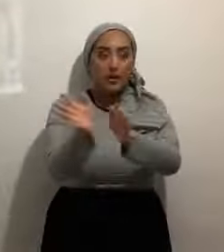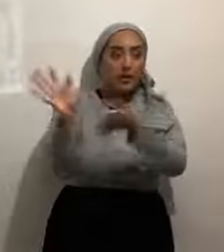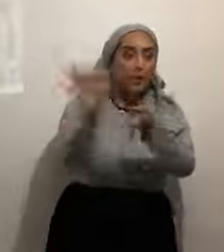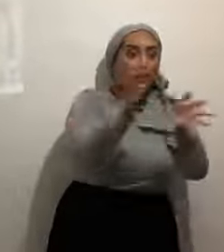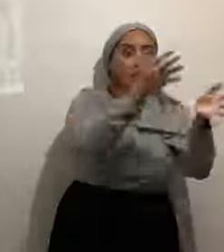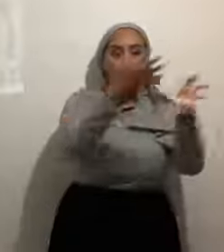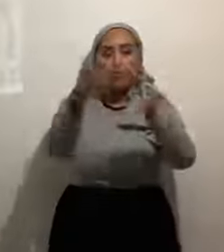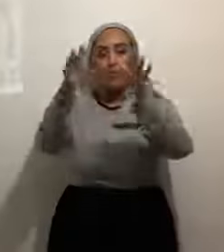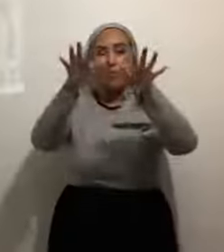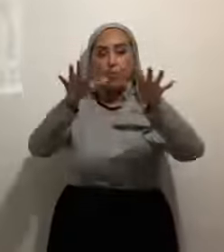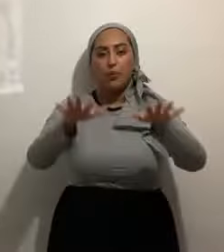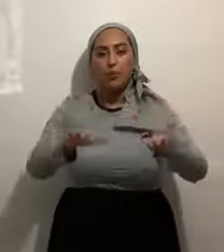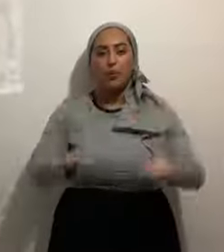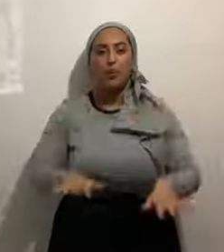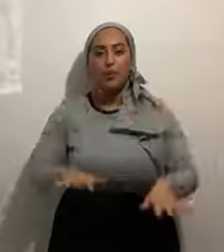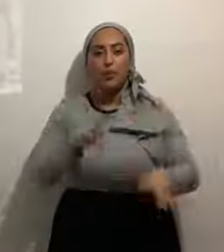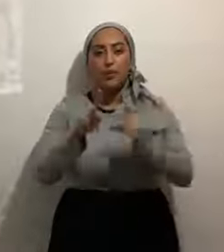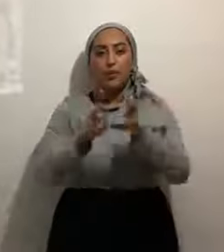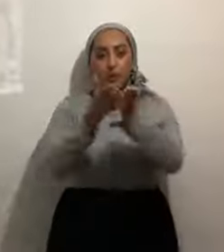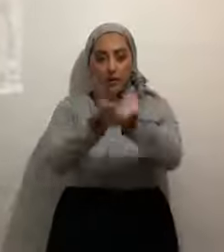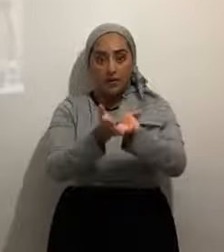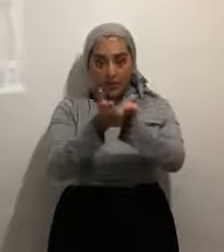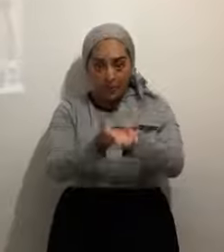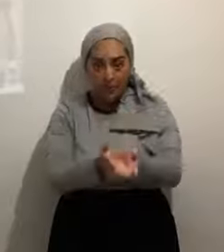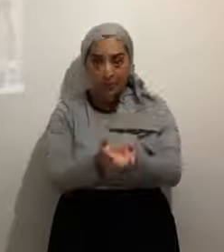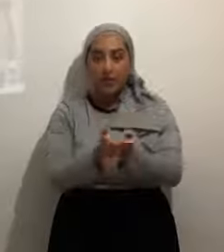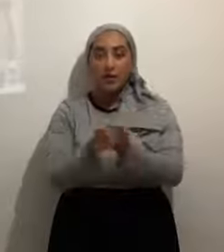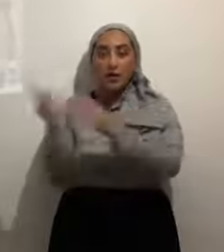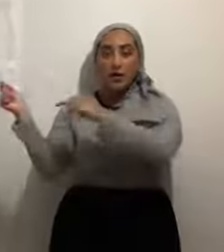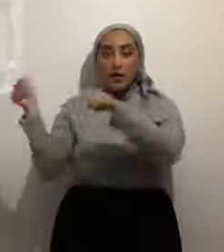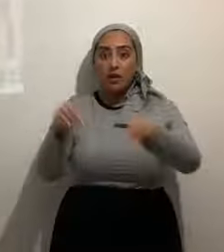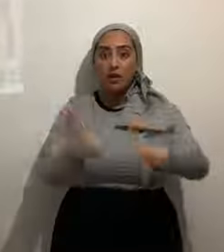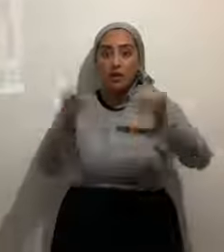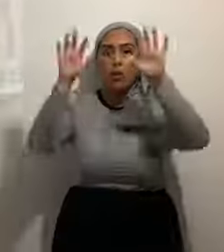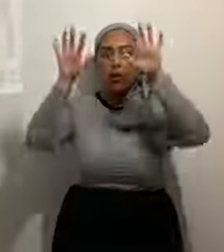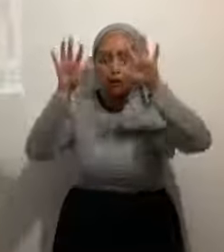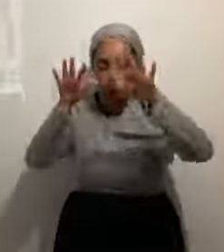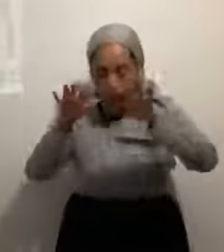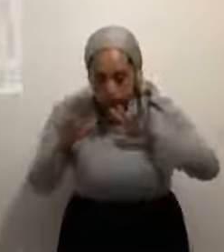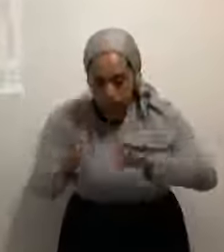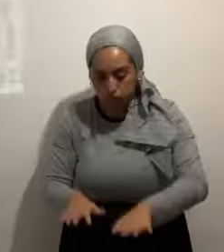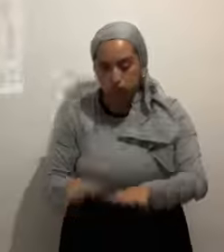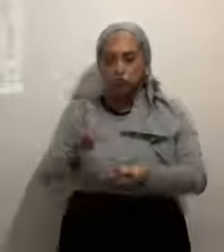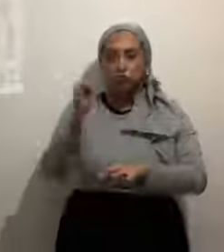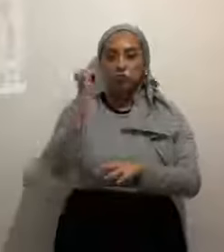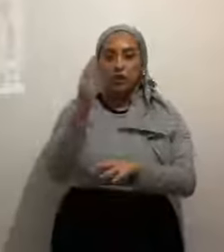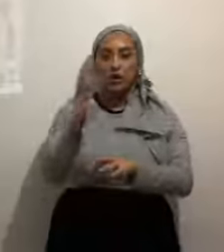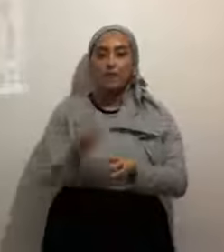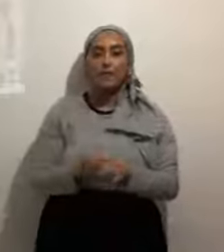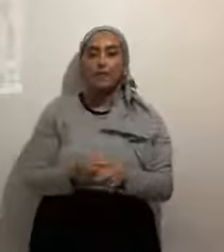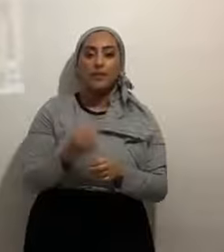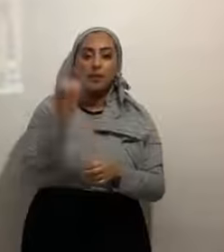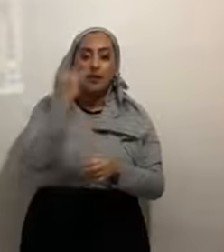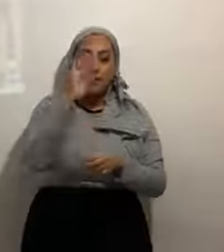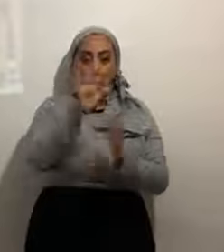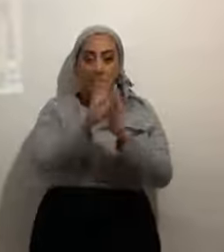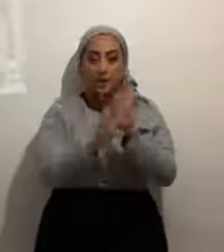Entonces los que estaban en la barca vinieron y le adoraron. Subrayen, si en tu Biblia no dice le adoraron, está